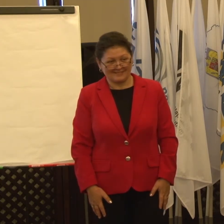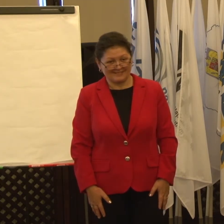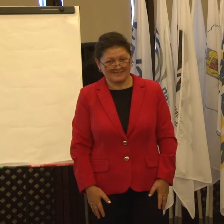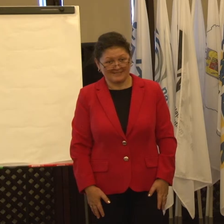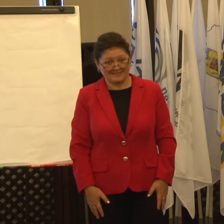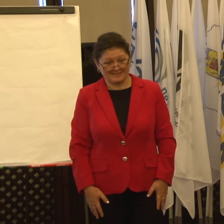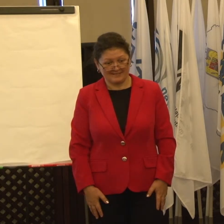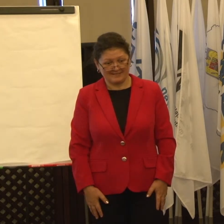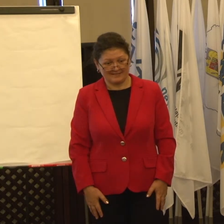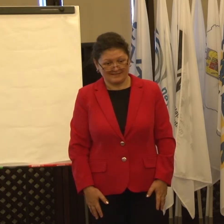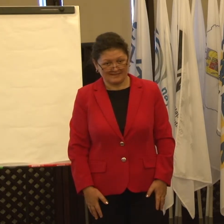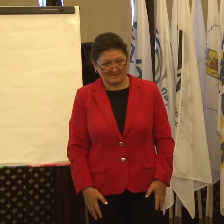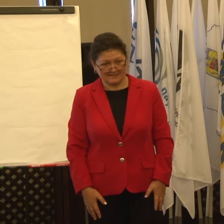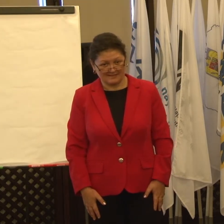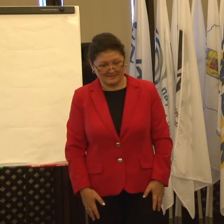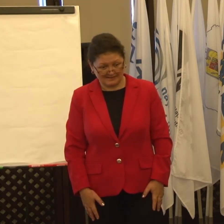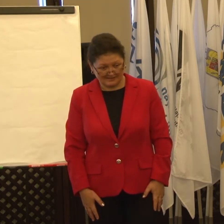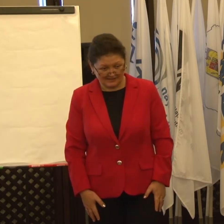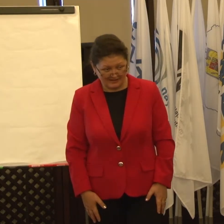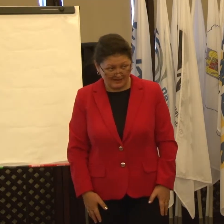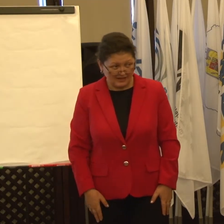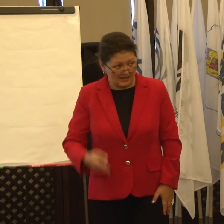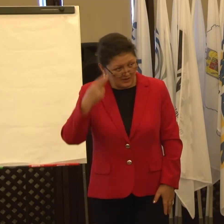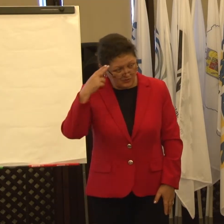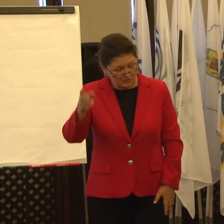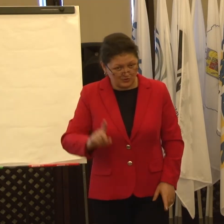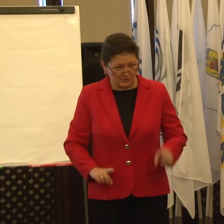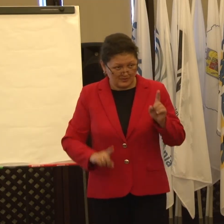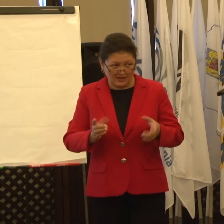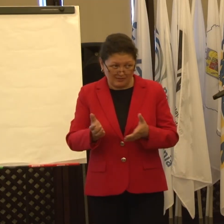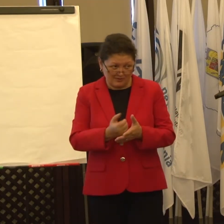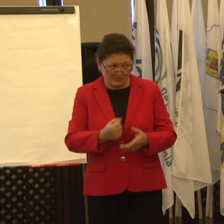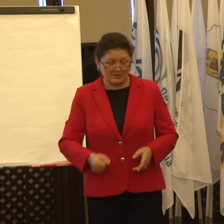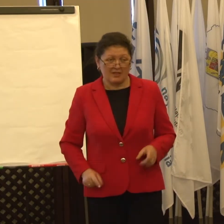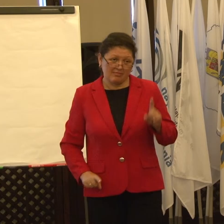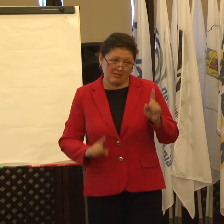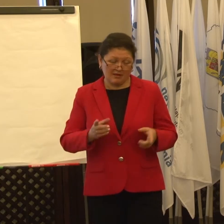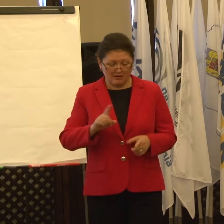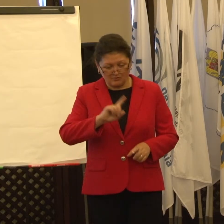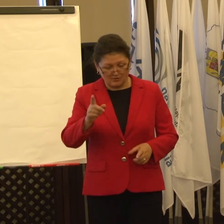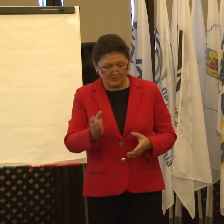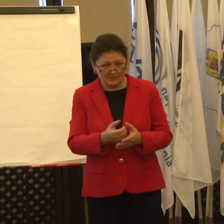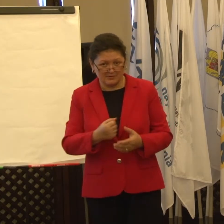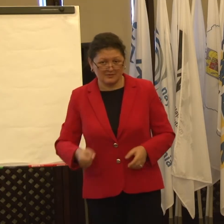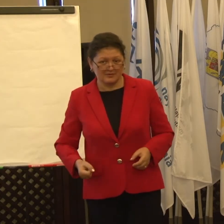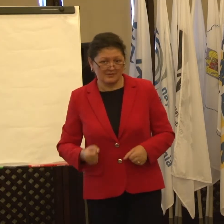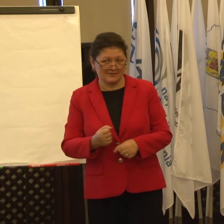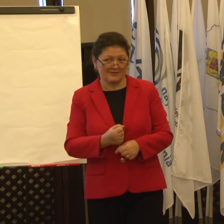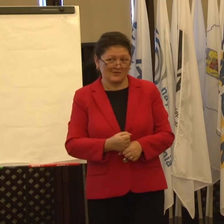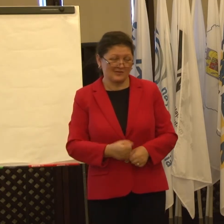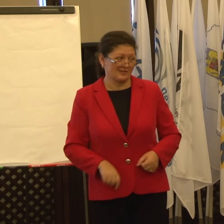punctele pe care mi le-am dorit. Nu știu dacă am reușit să o fac. Dacă nu am reușit să o fac,